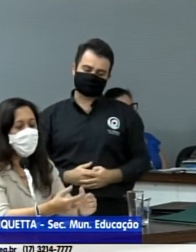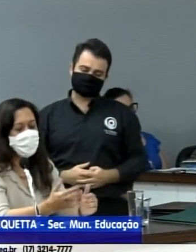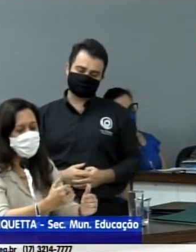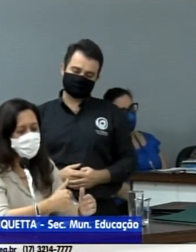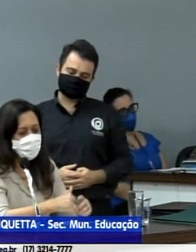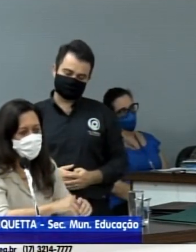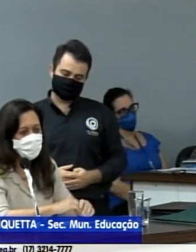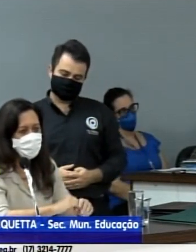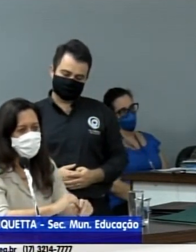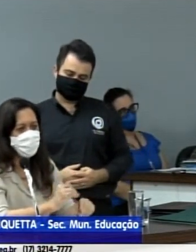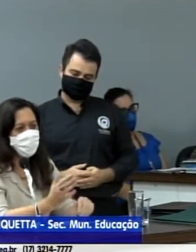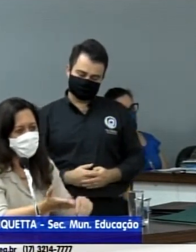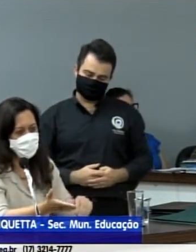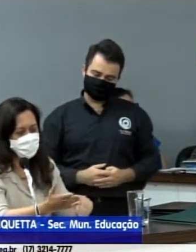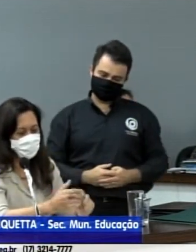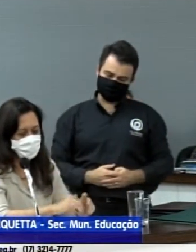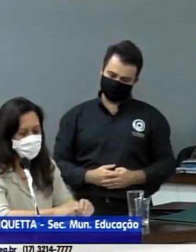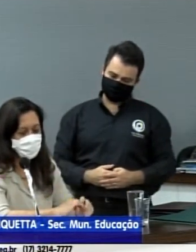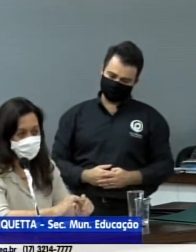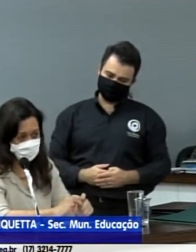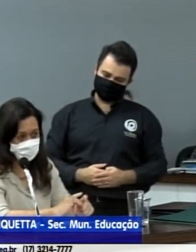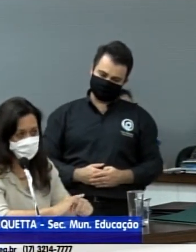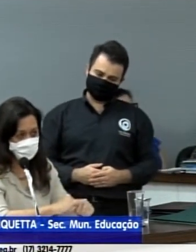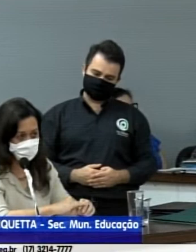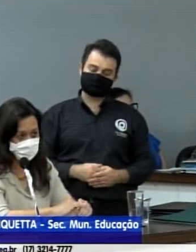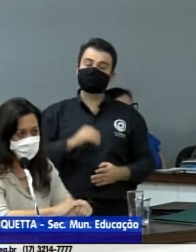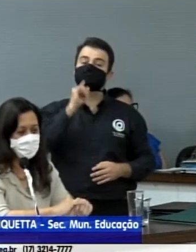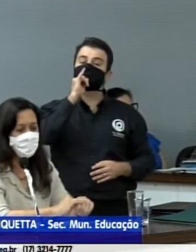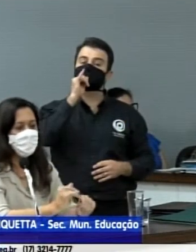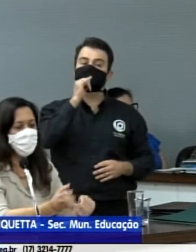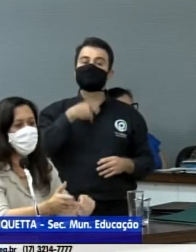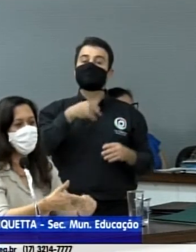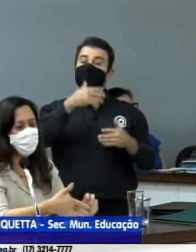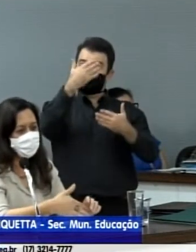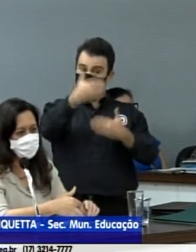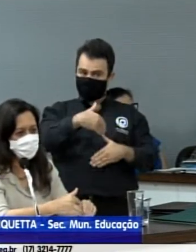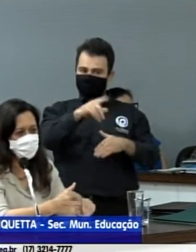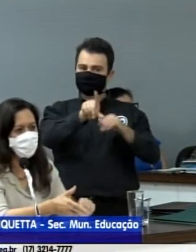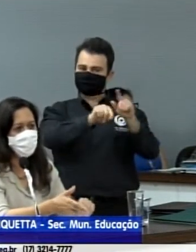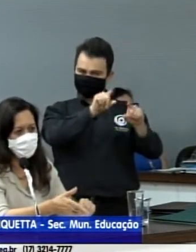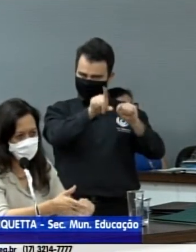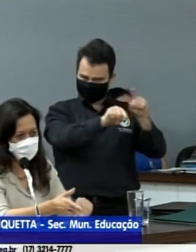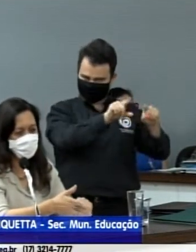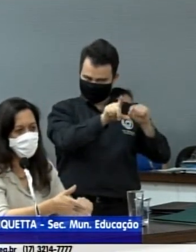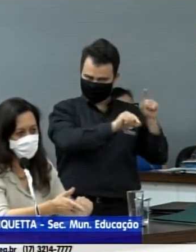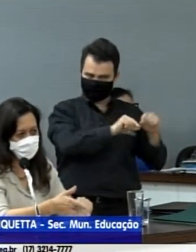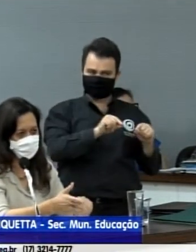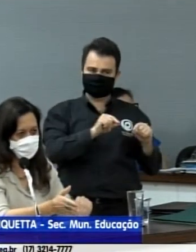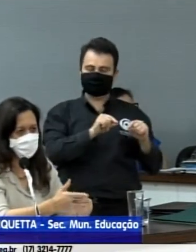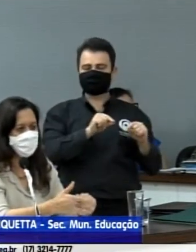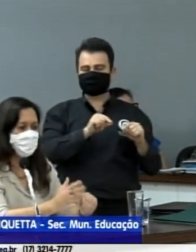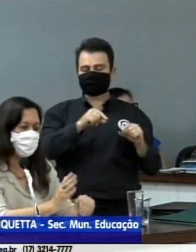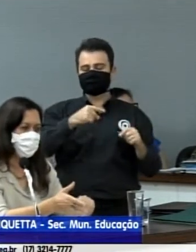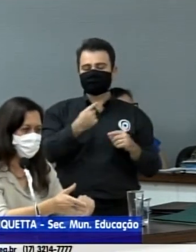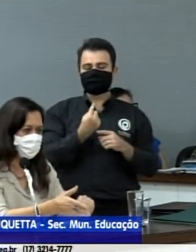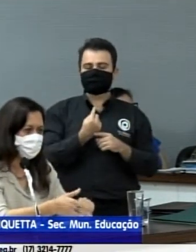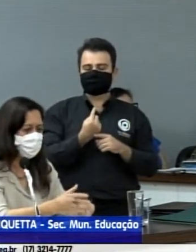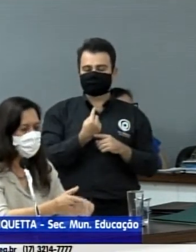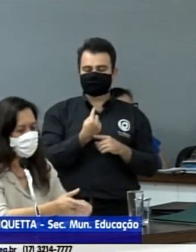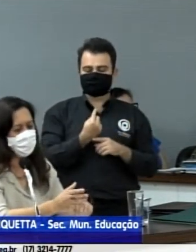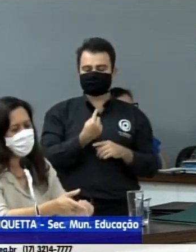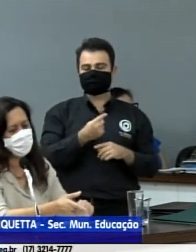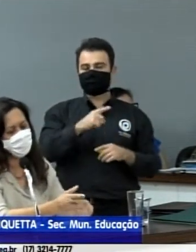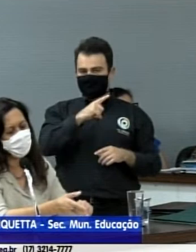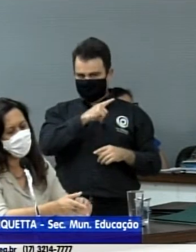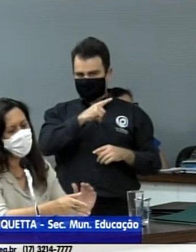questão do processo seletivo, nós também tivemos o final deles agora, né? Tivemos um